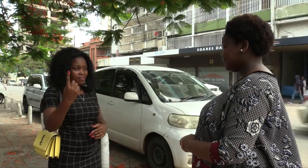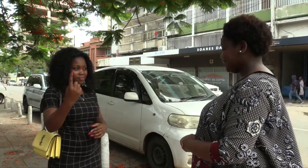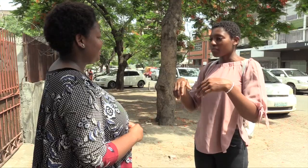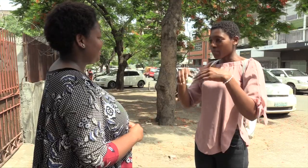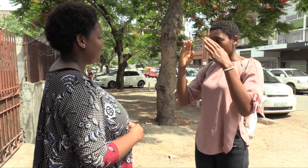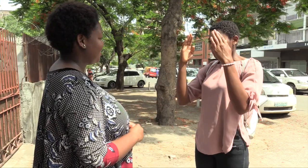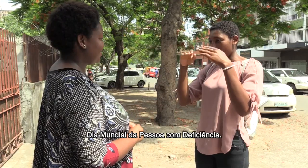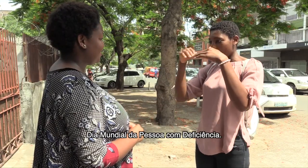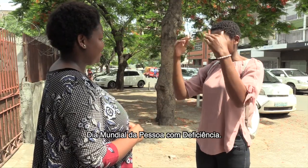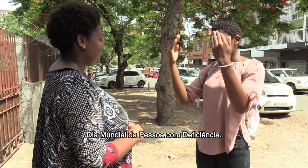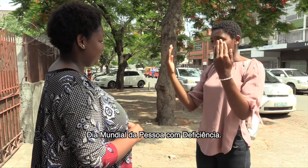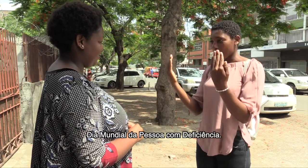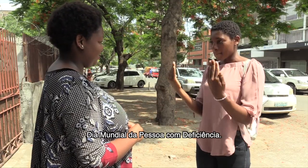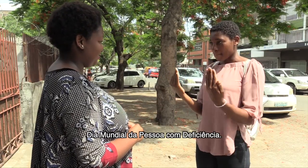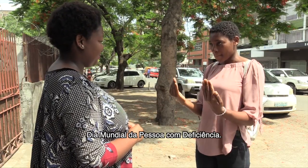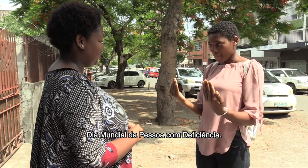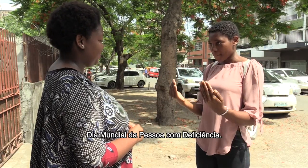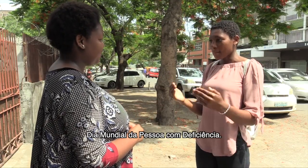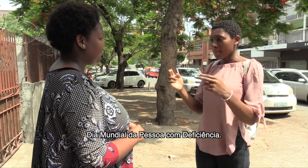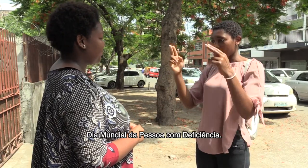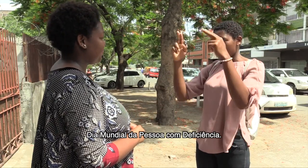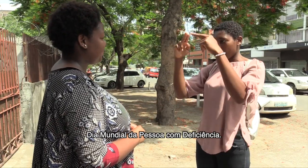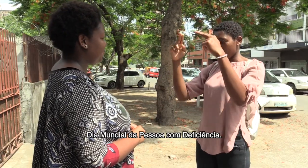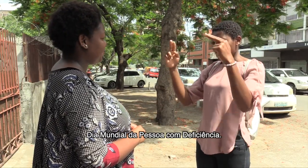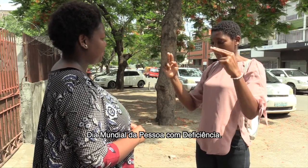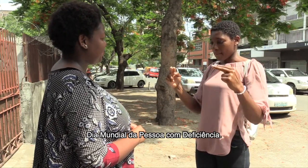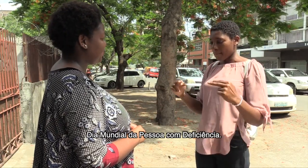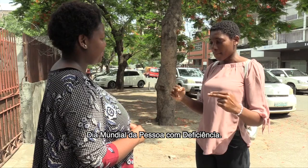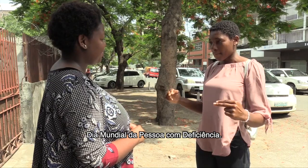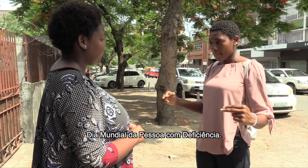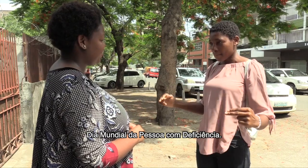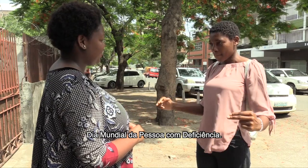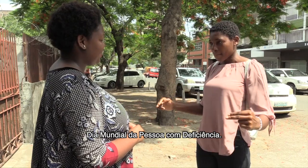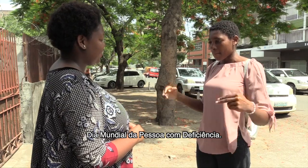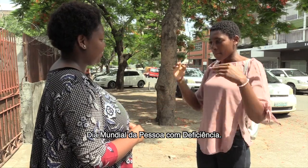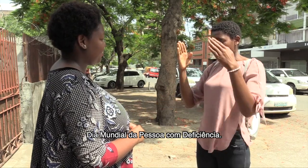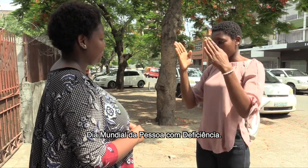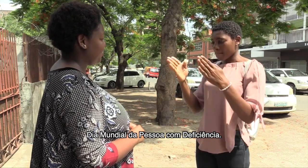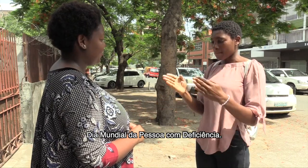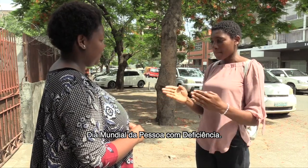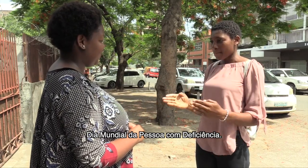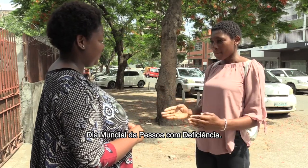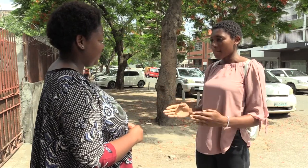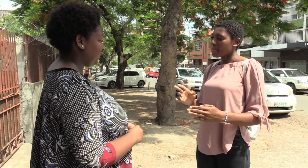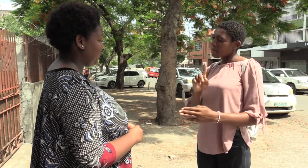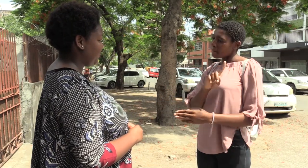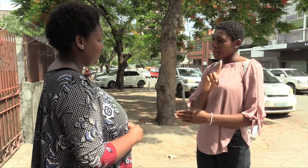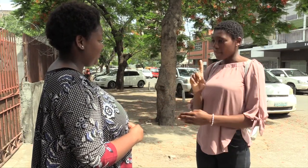Dia mundial da pessoa com deficiência.